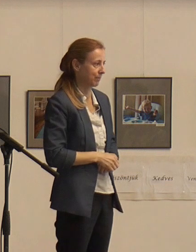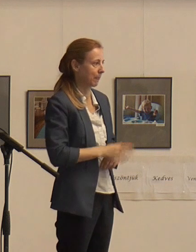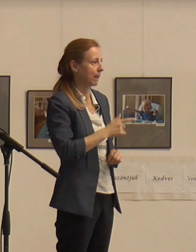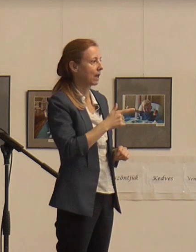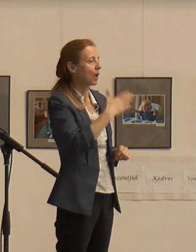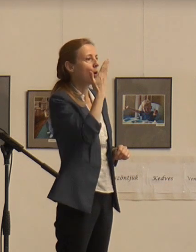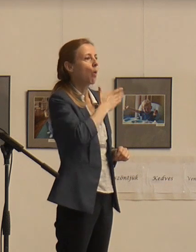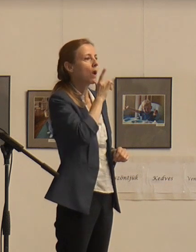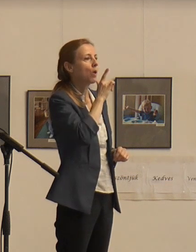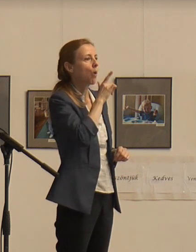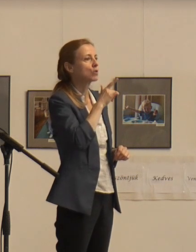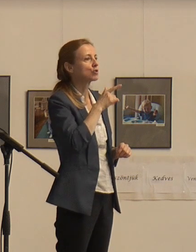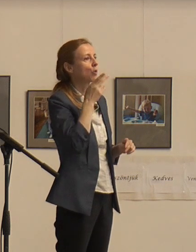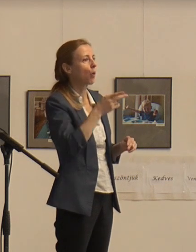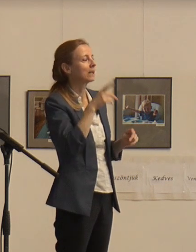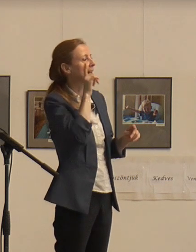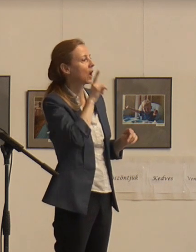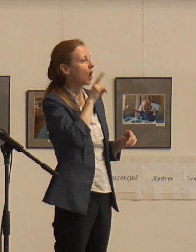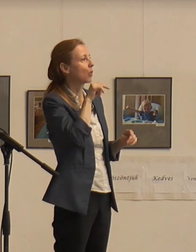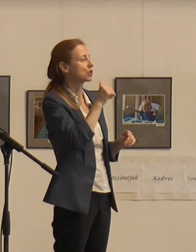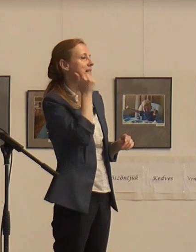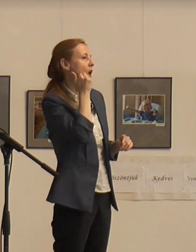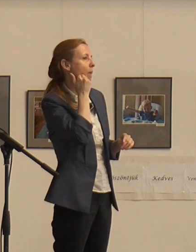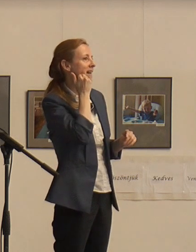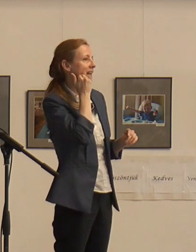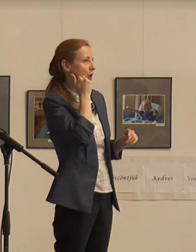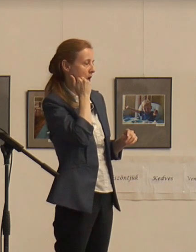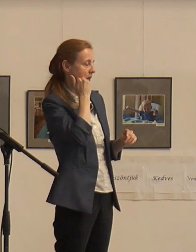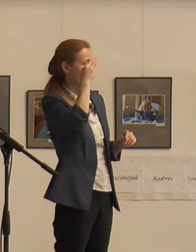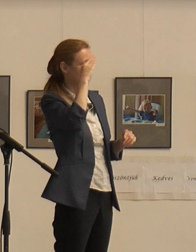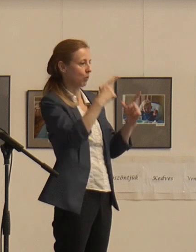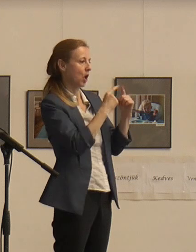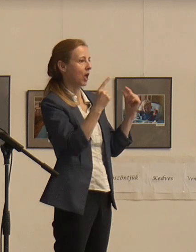Hollós Korvin Lajos egy amerikai katona leveléből.